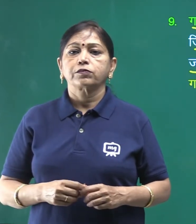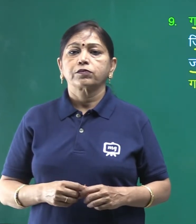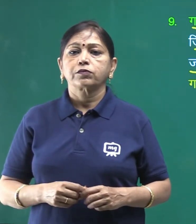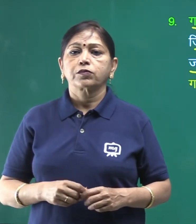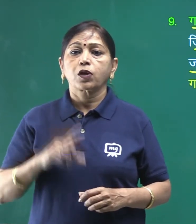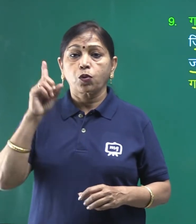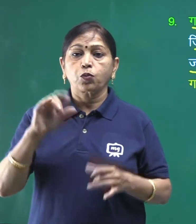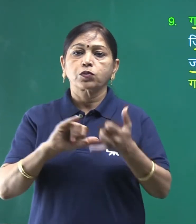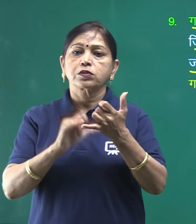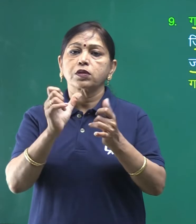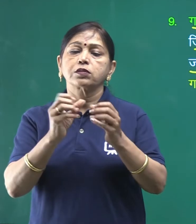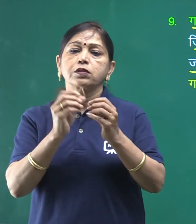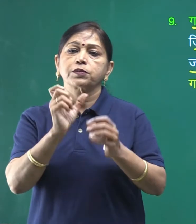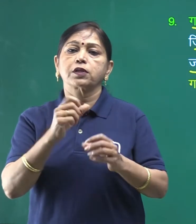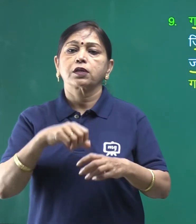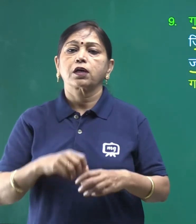उस पदार्थ का